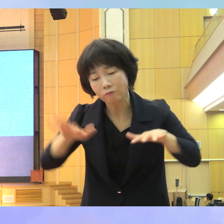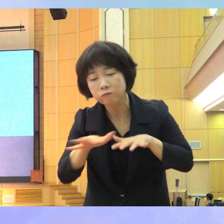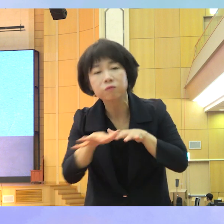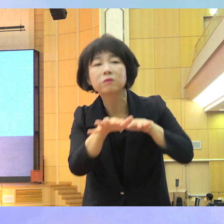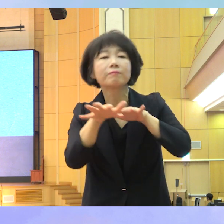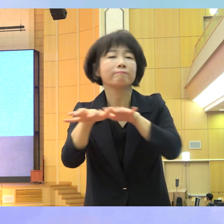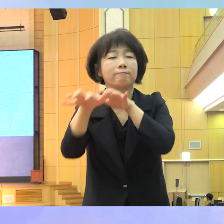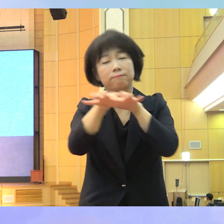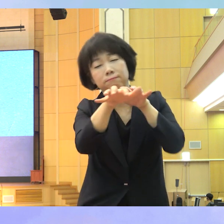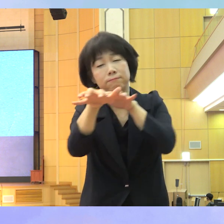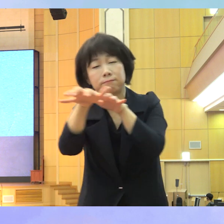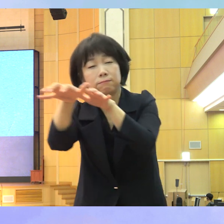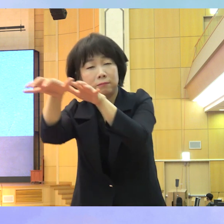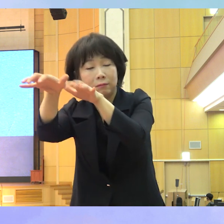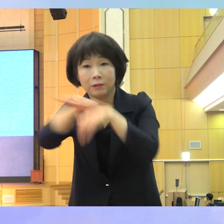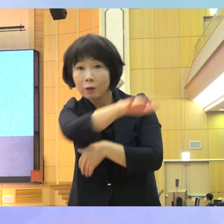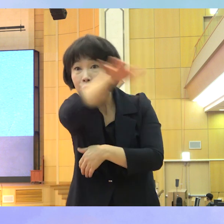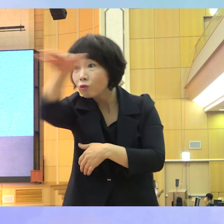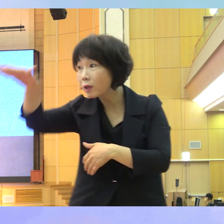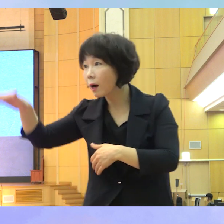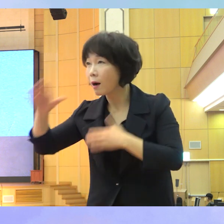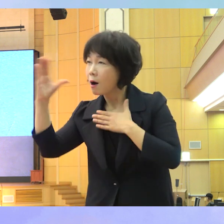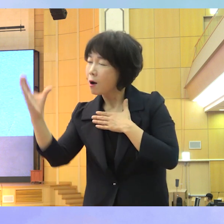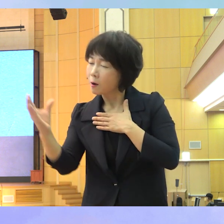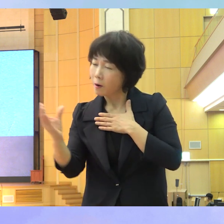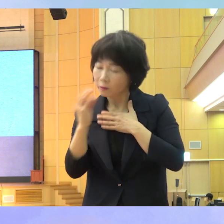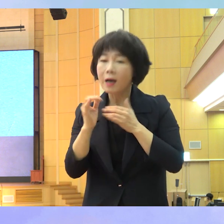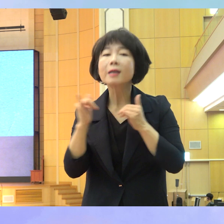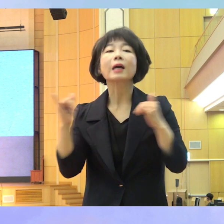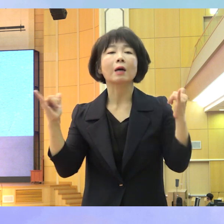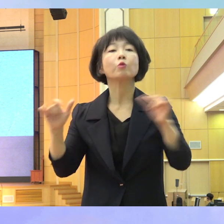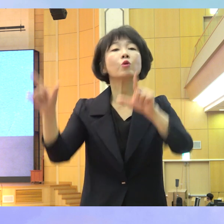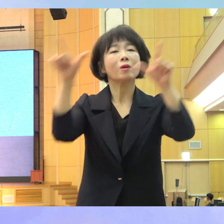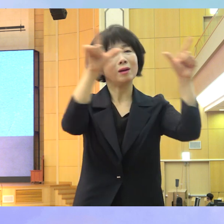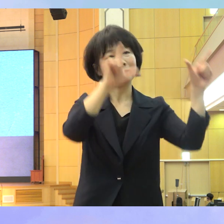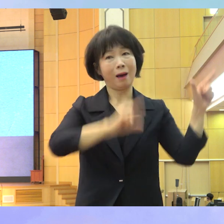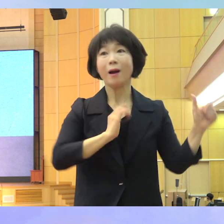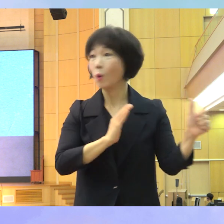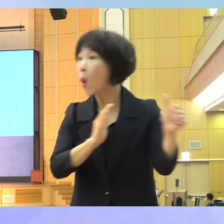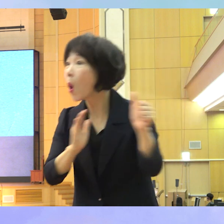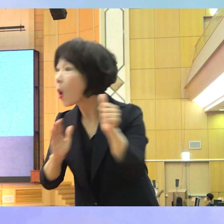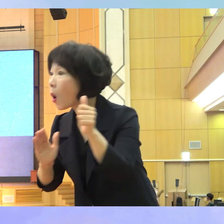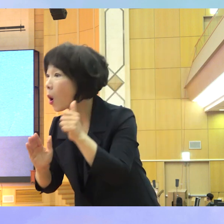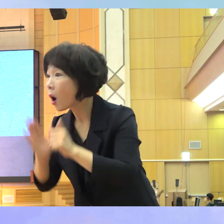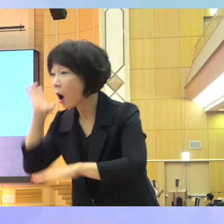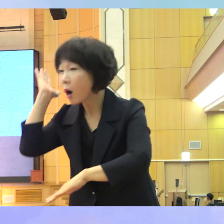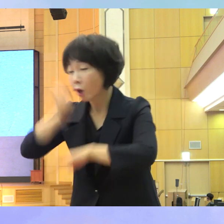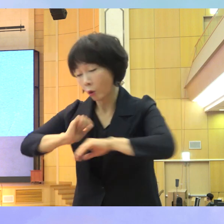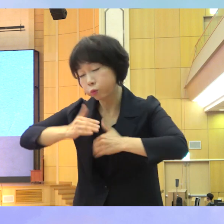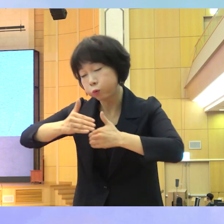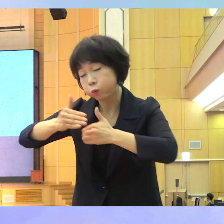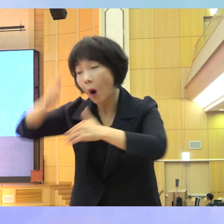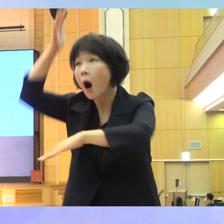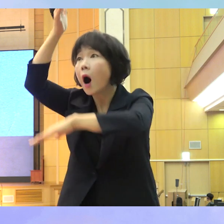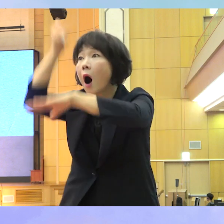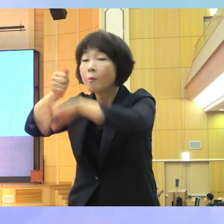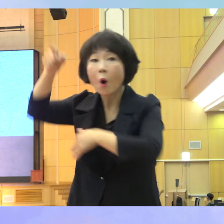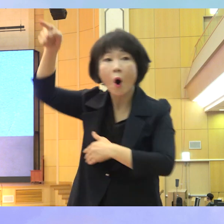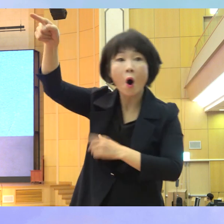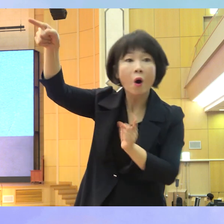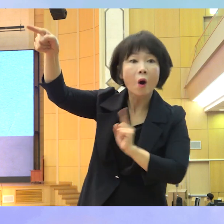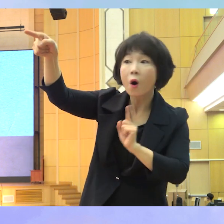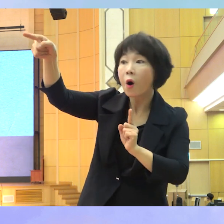우리가 거룩히 구별되이 살아가는 것, 그리고 결국에 마지막으로 가나안의 요단강을 건너서